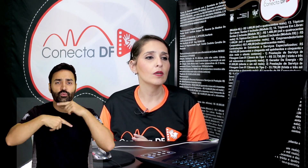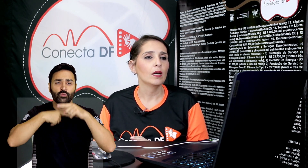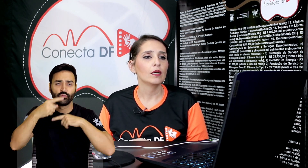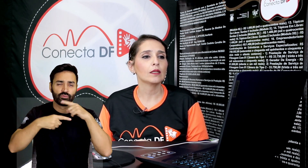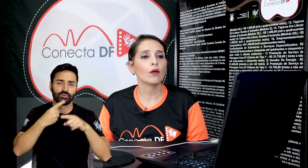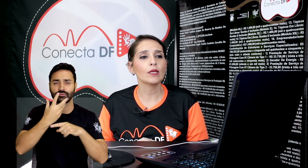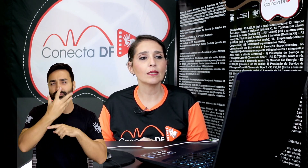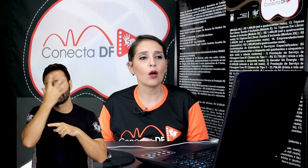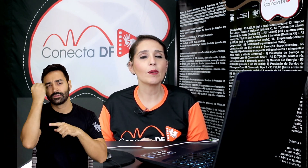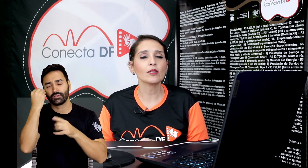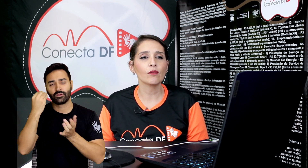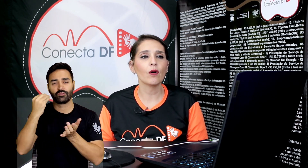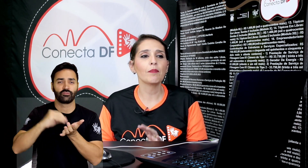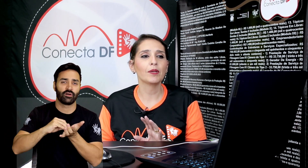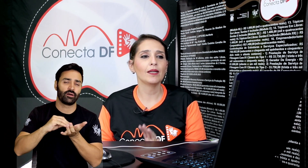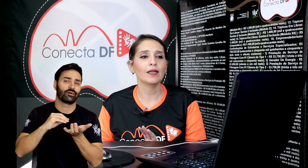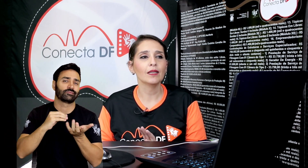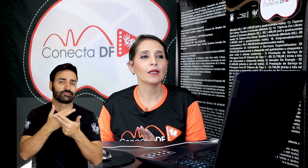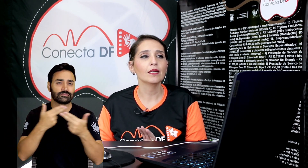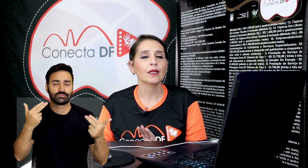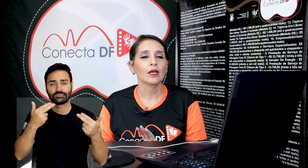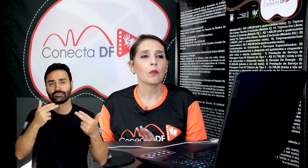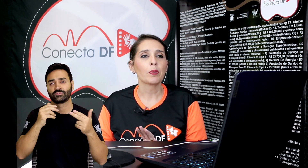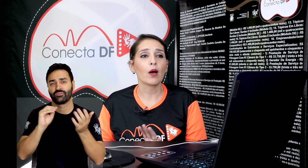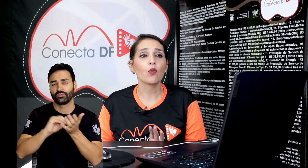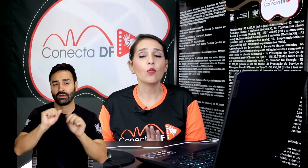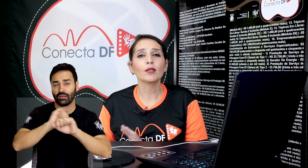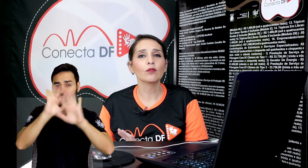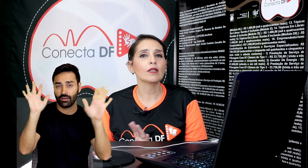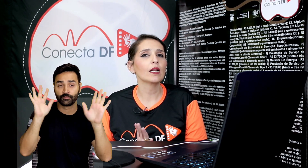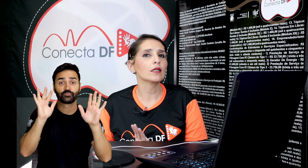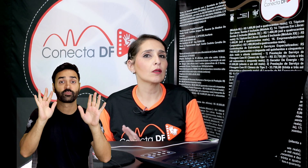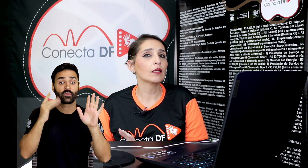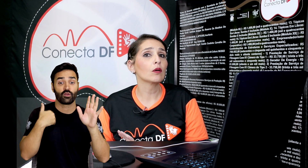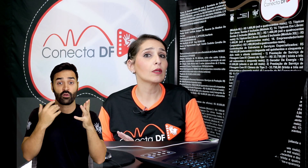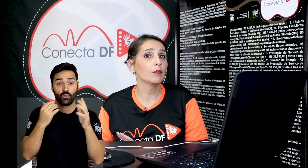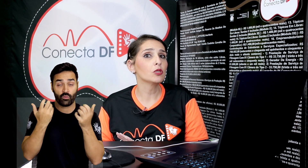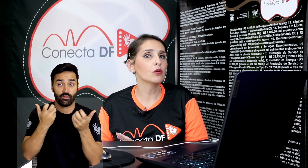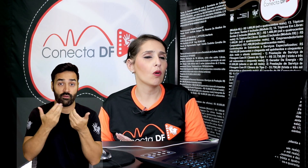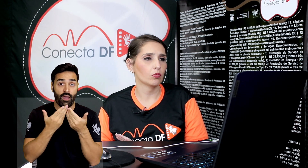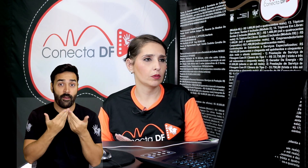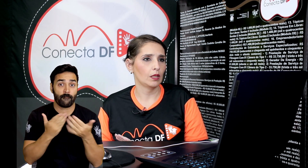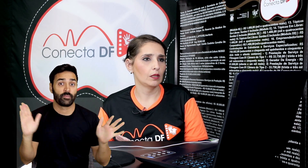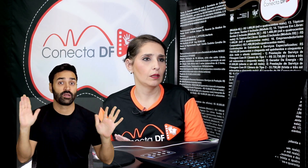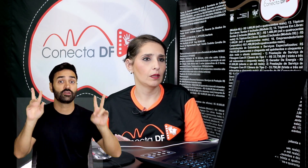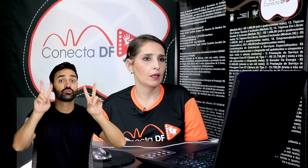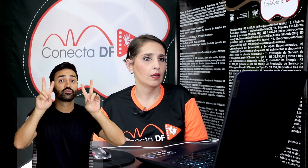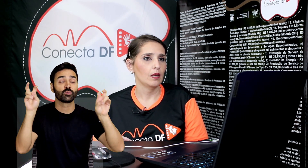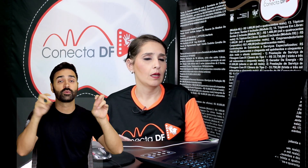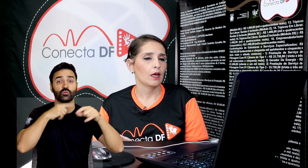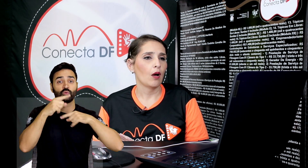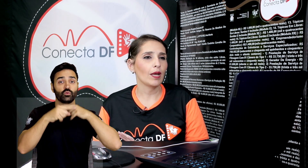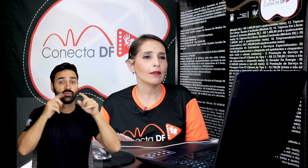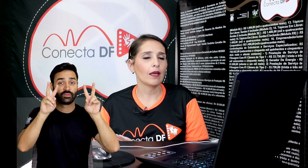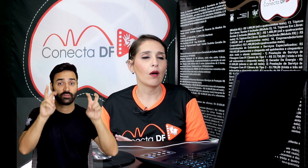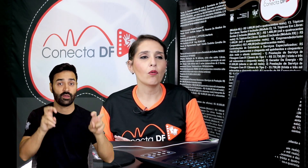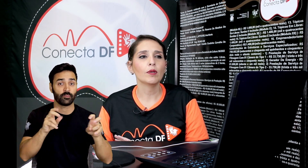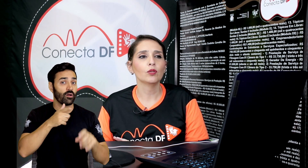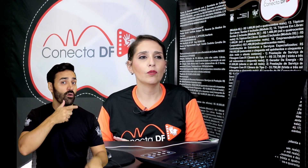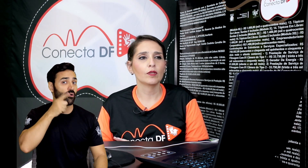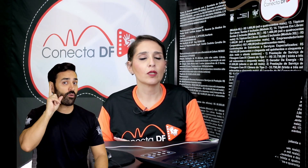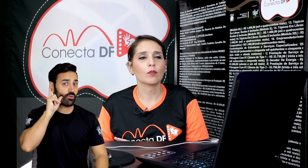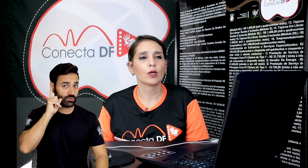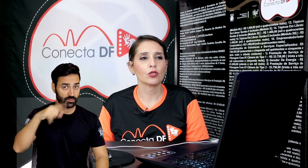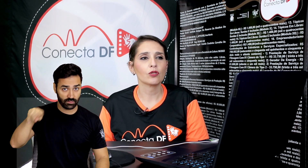claro. Então, inicialmente eu vou abrir para alguma dúvida relacionada ao tema de ontem. Alguém tem